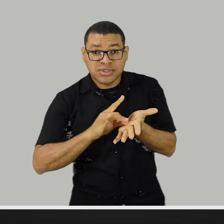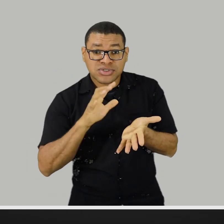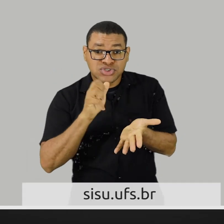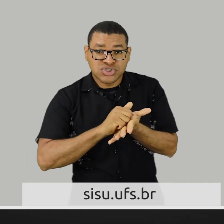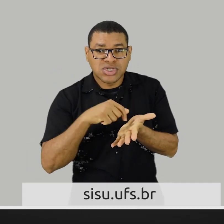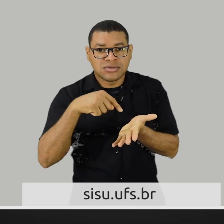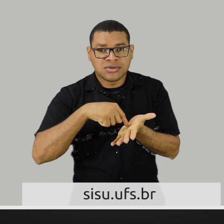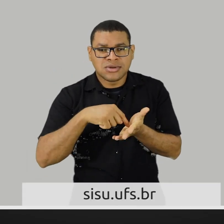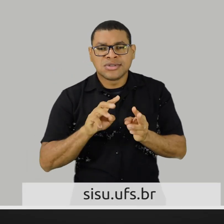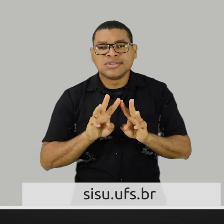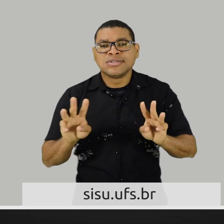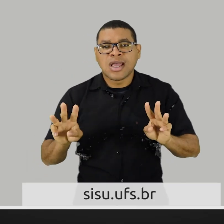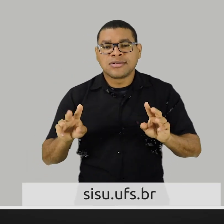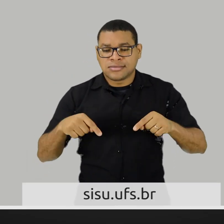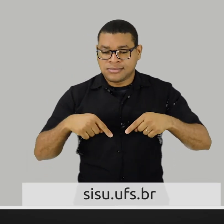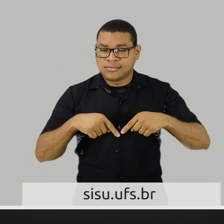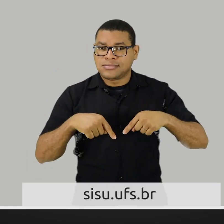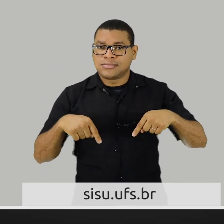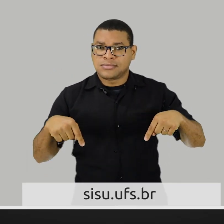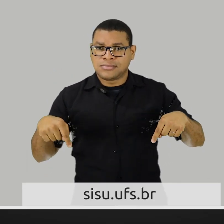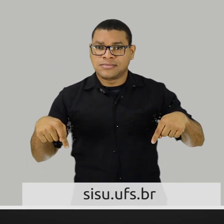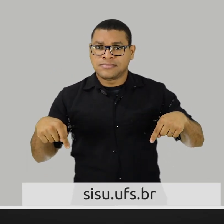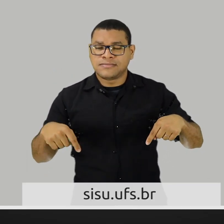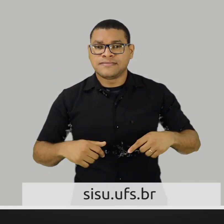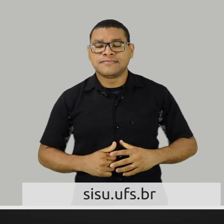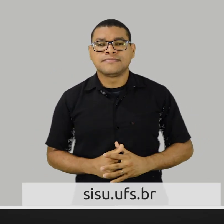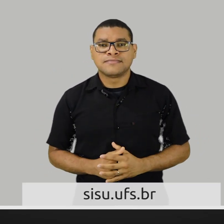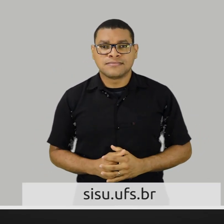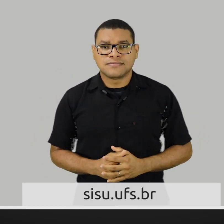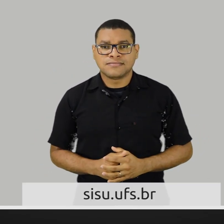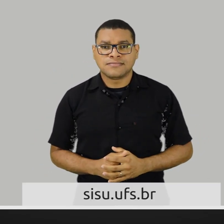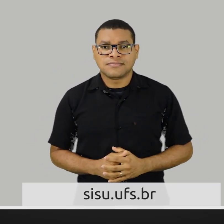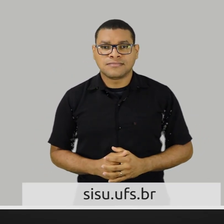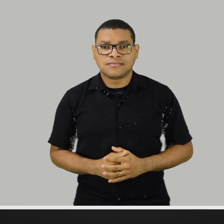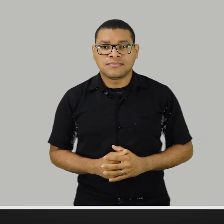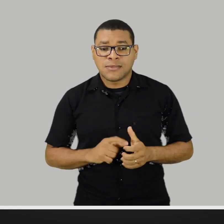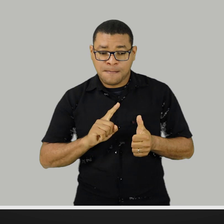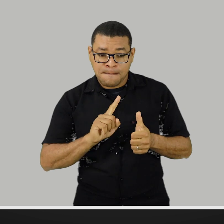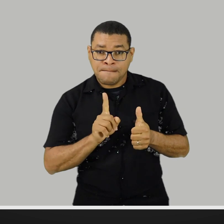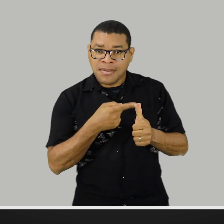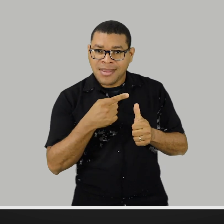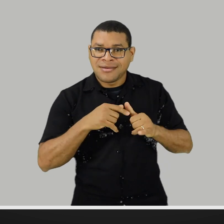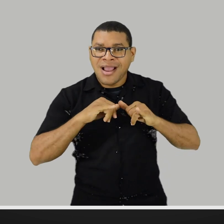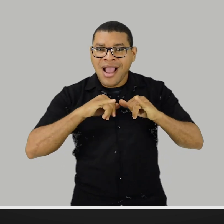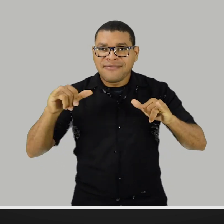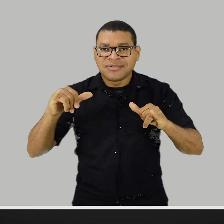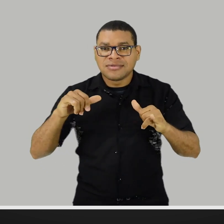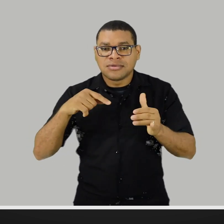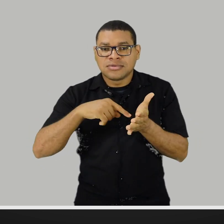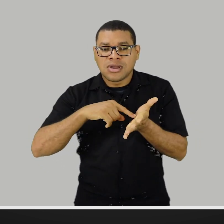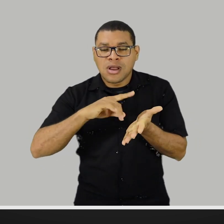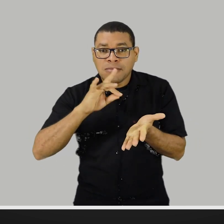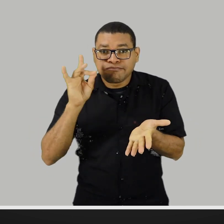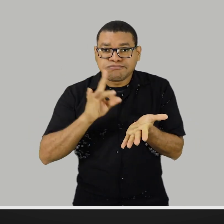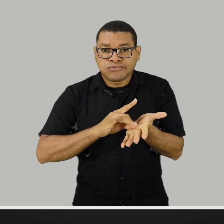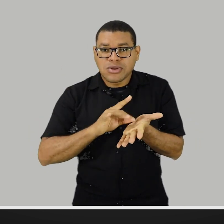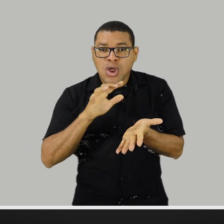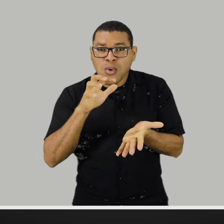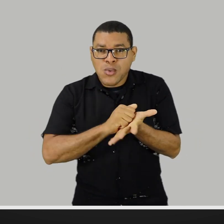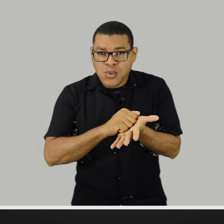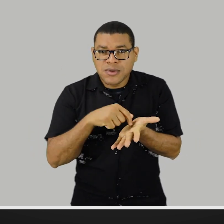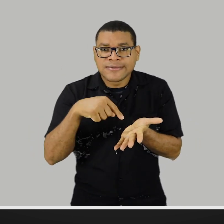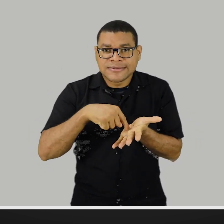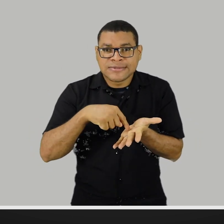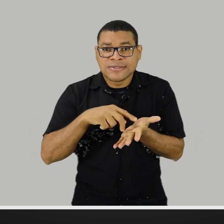site sisu.ufs.br 22 a primeira convocação para confirmação de matrícula